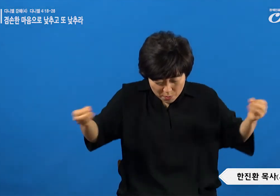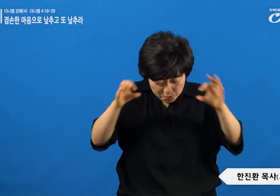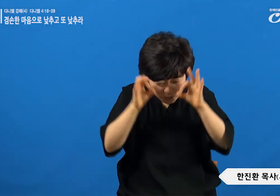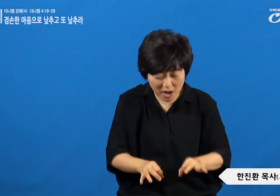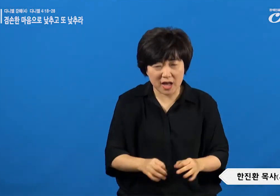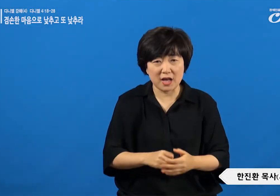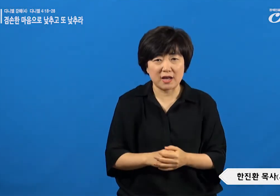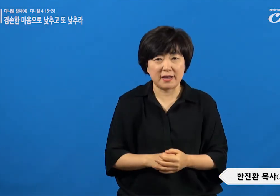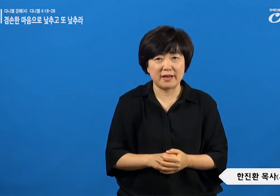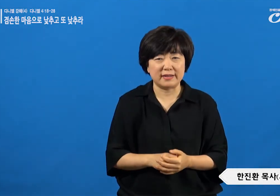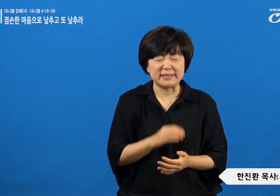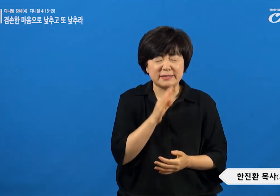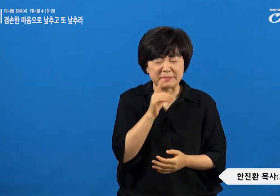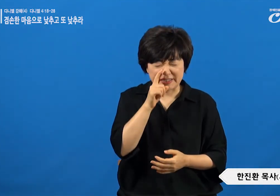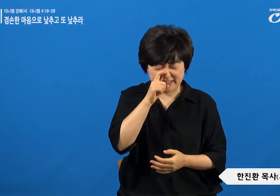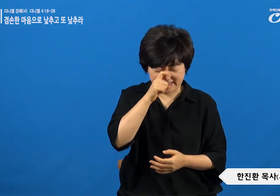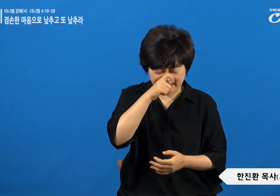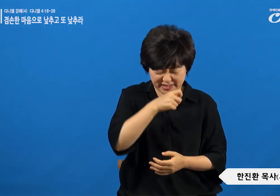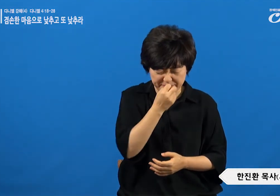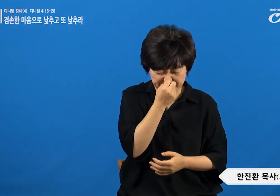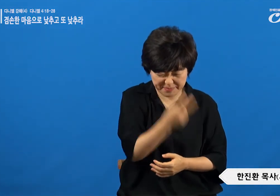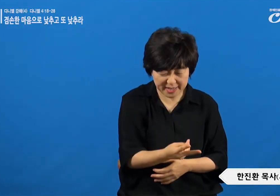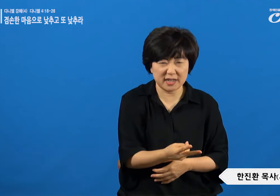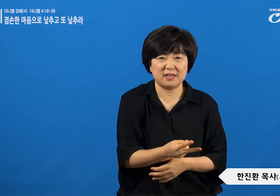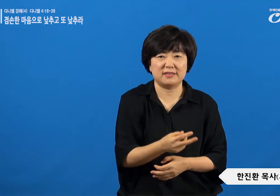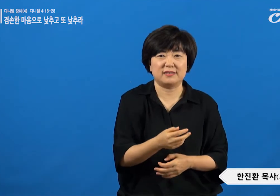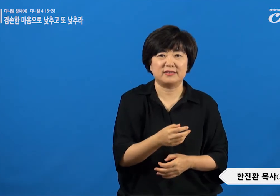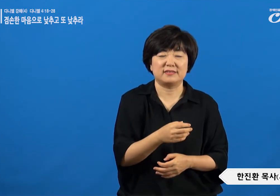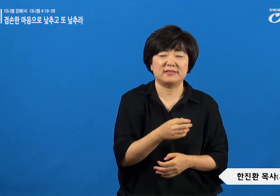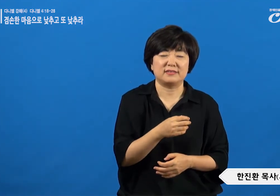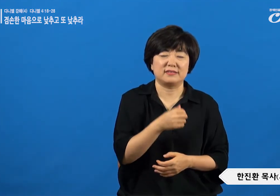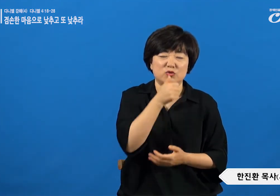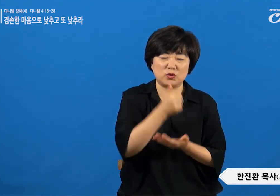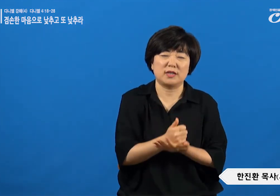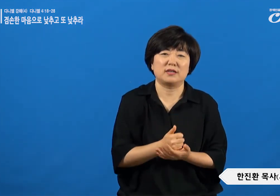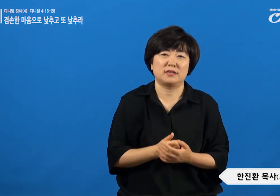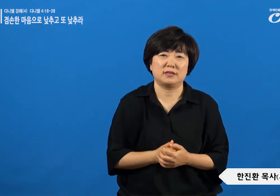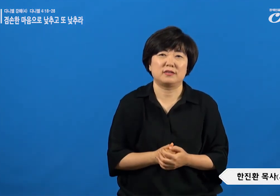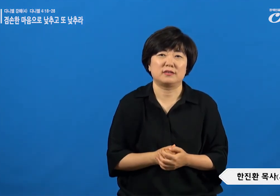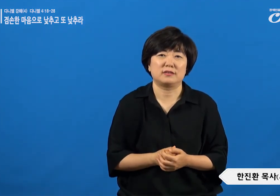한번 보십시오. 차라리 시궁창 바닥이 나을 때가 많지 않습니까?